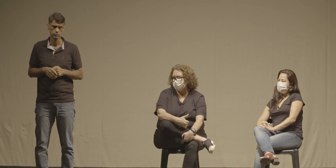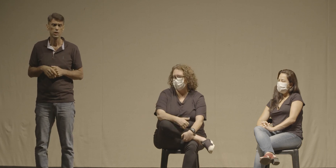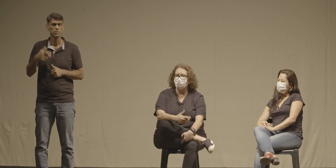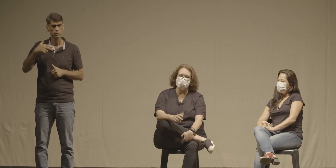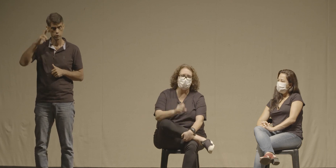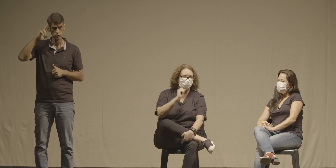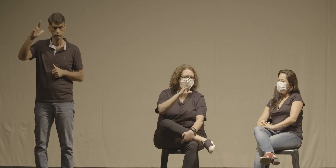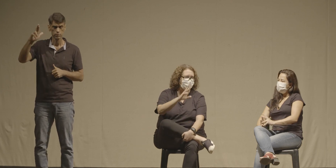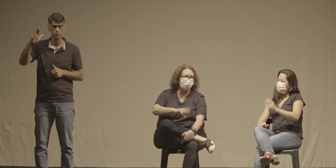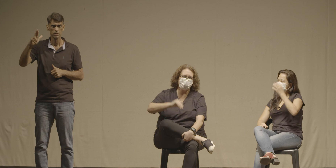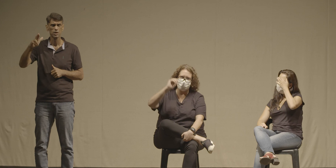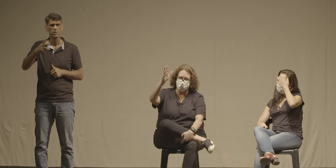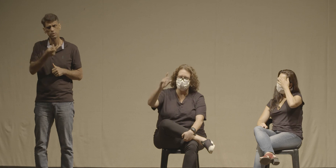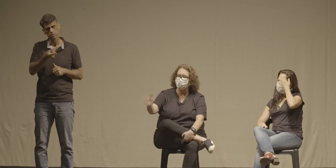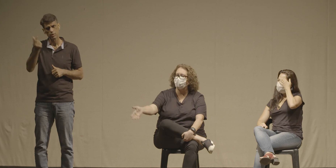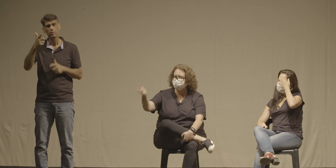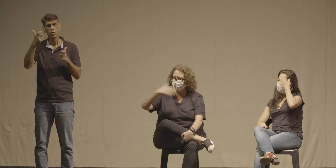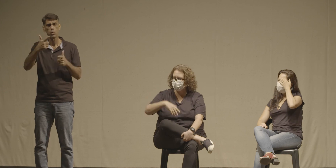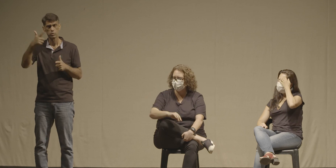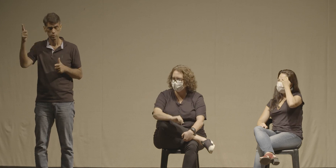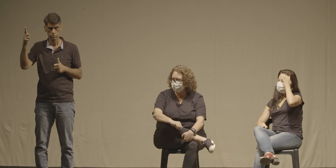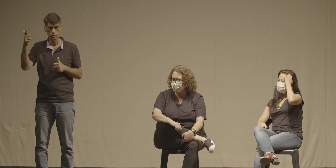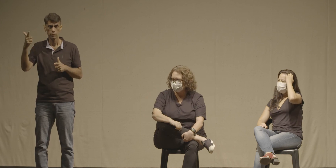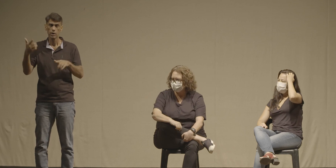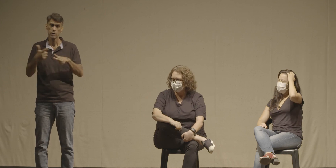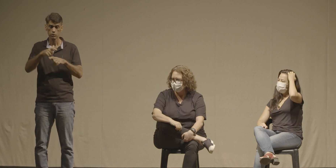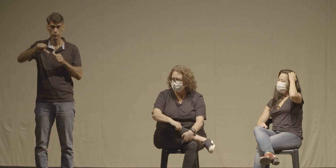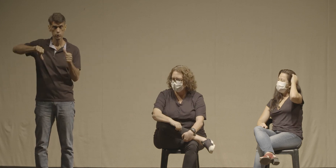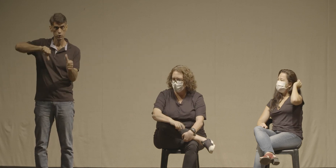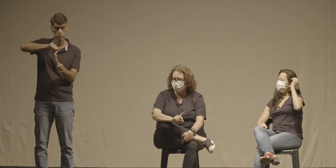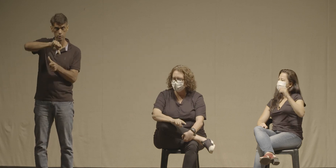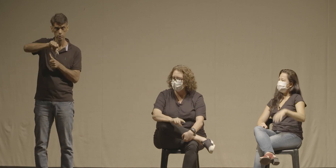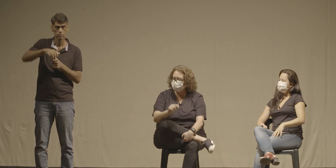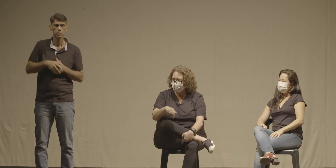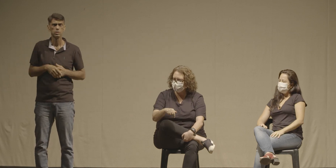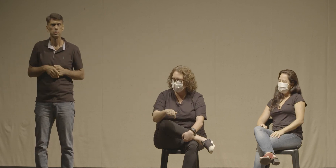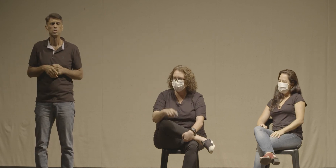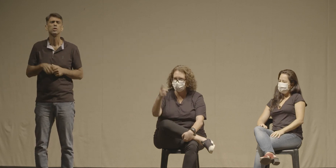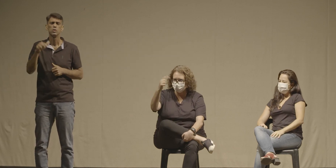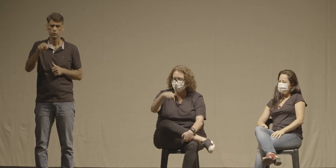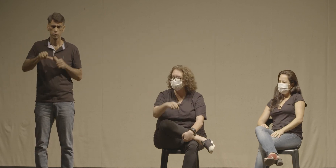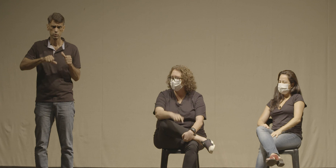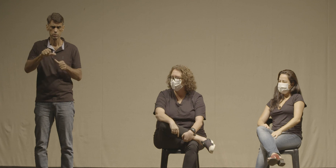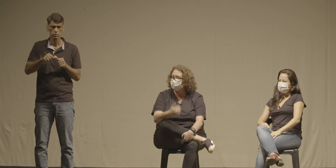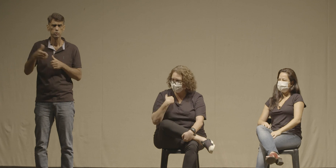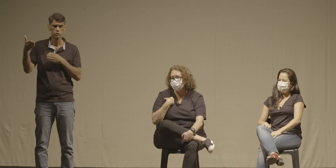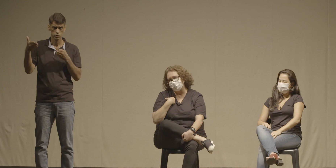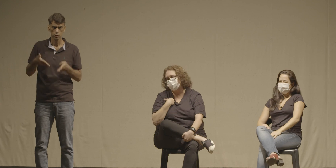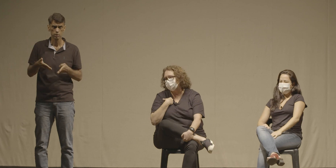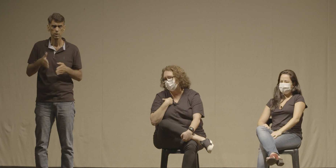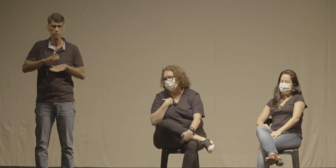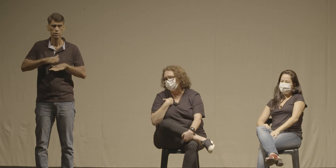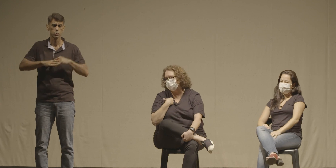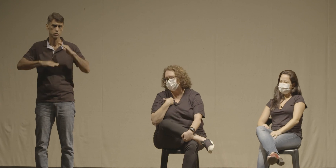chefia ligou e falou, Silvia, pode deixar o estúdio, vai para o outro tal, que o fulano vai para aí. Aí eu falei, não, eu só largo o meu estúdio quando o outro chegar, porque eu